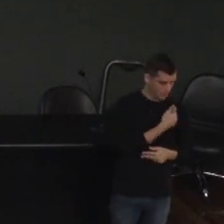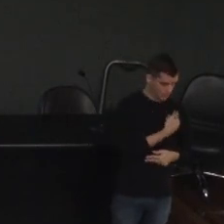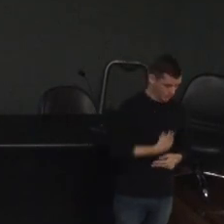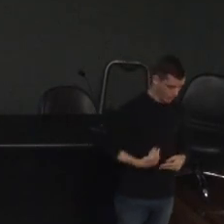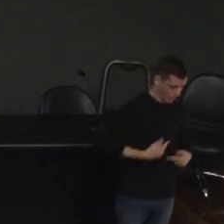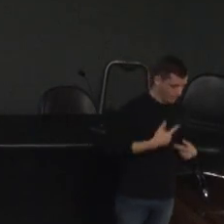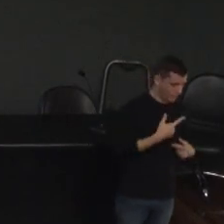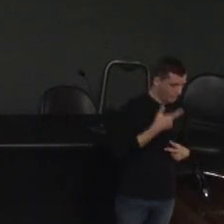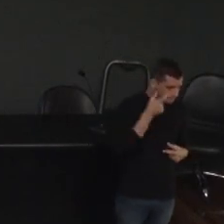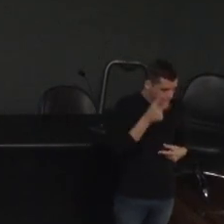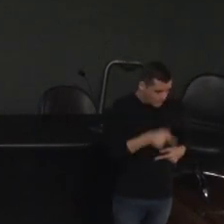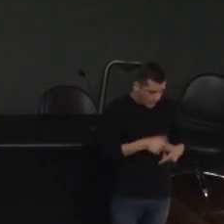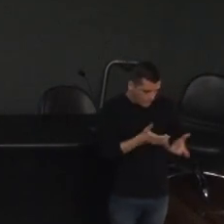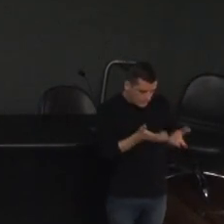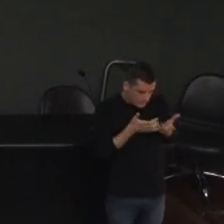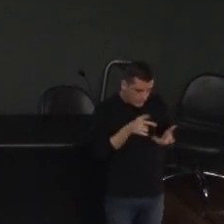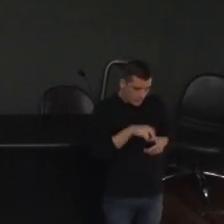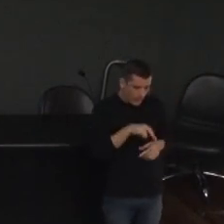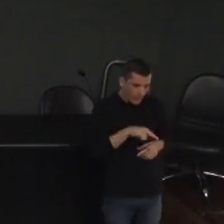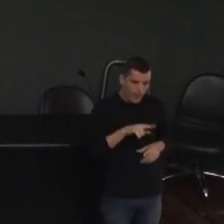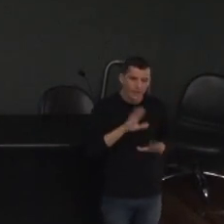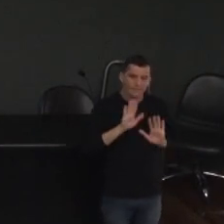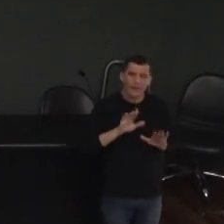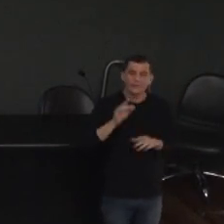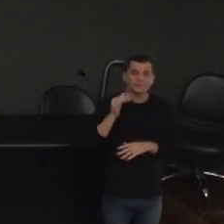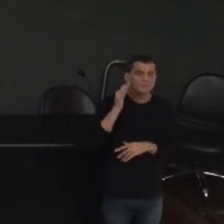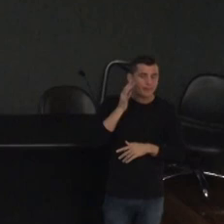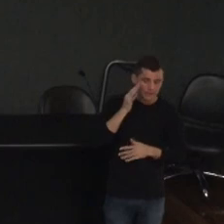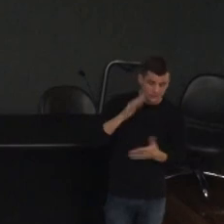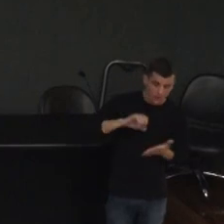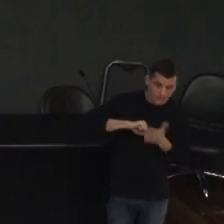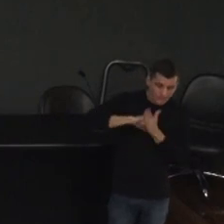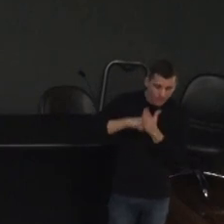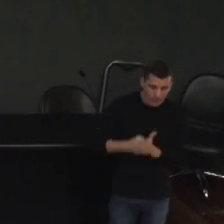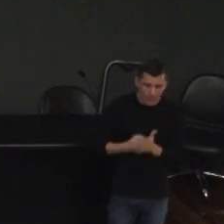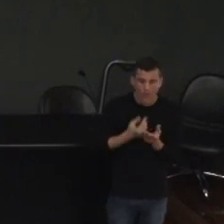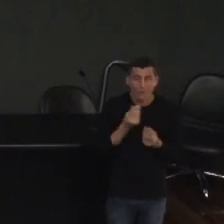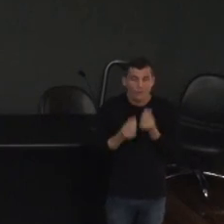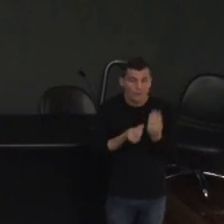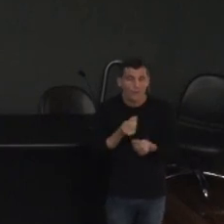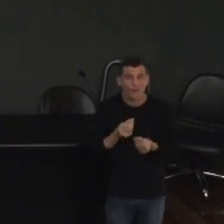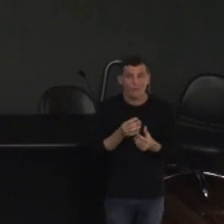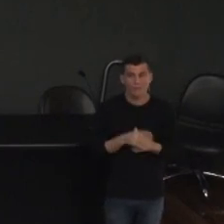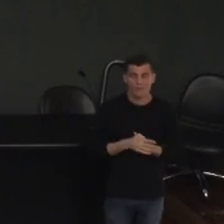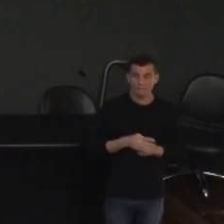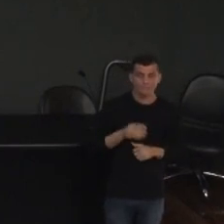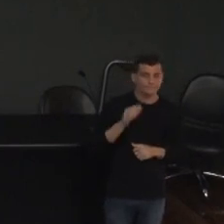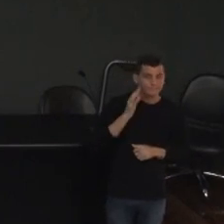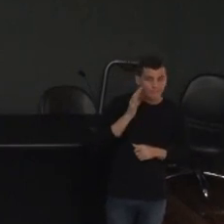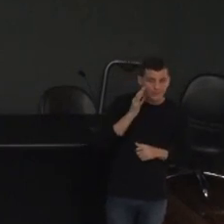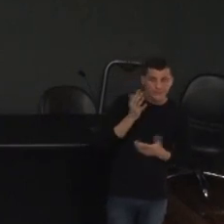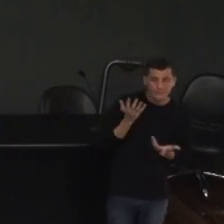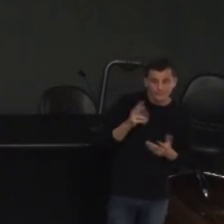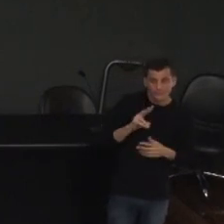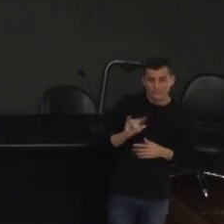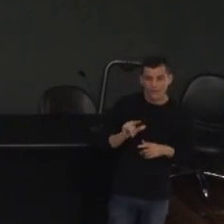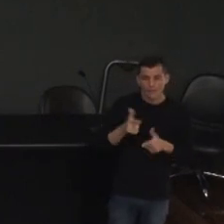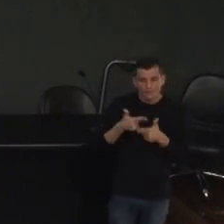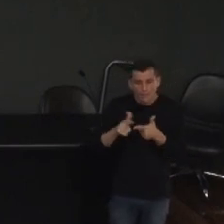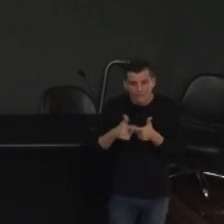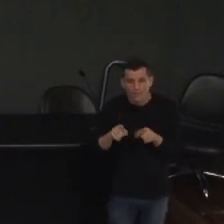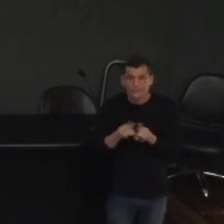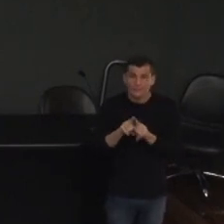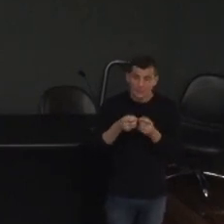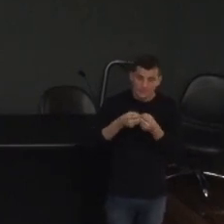né Se eu tiver aqueles dados que são Dados vinculados ao servidor e eu não puder usar aqueles dados eu vou ter um problema um